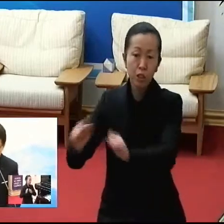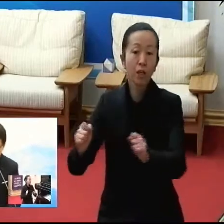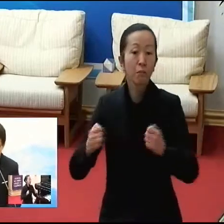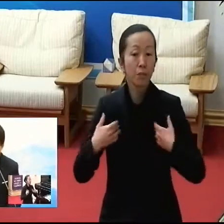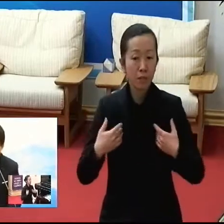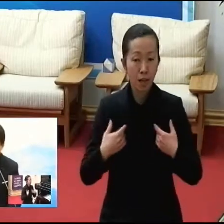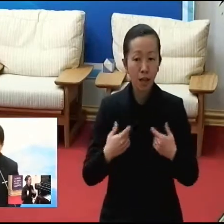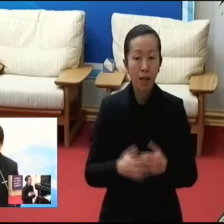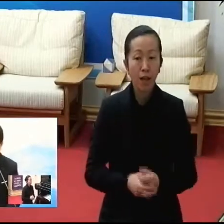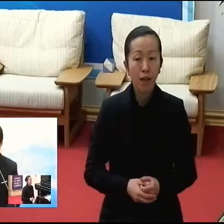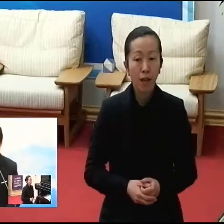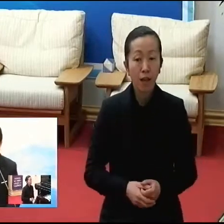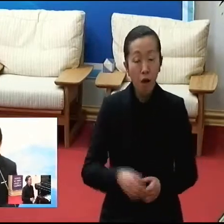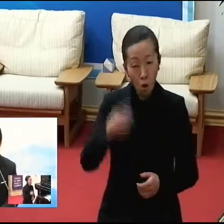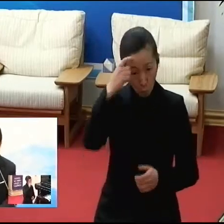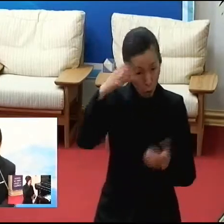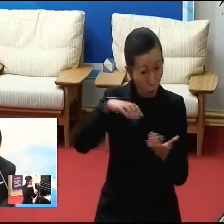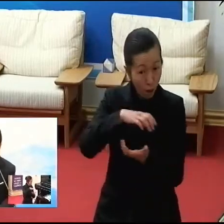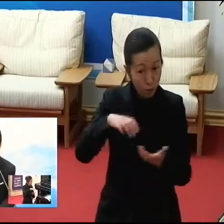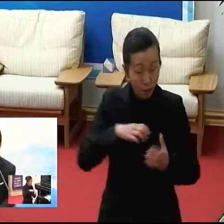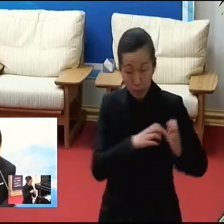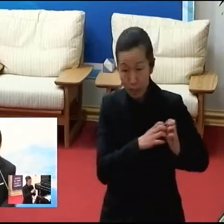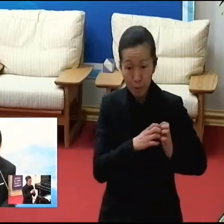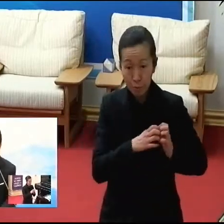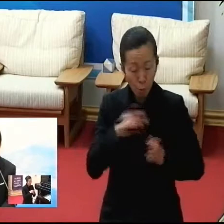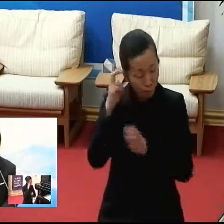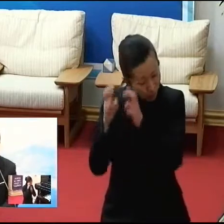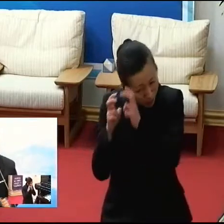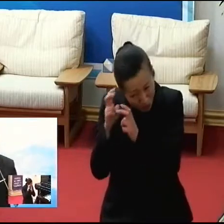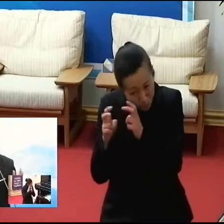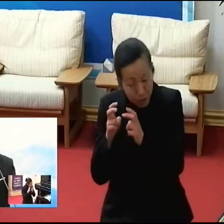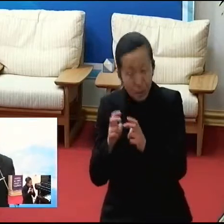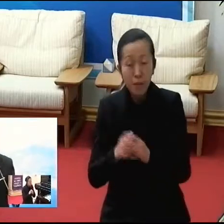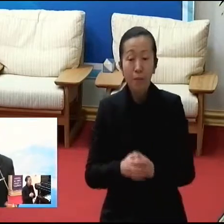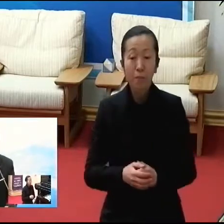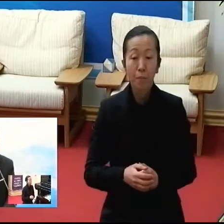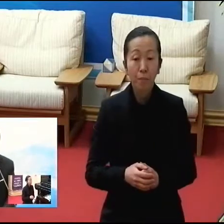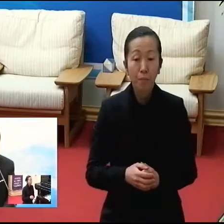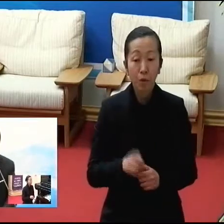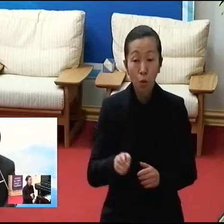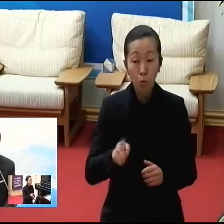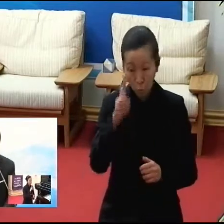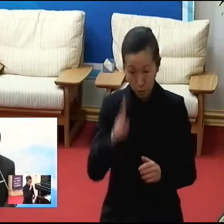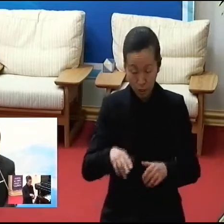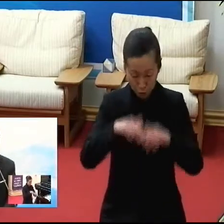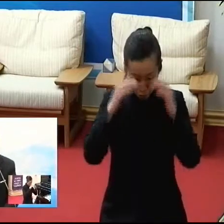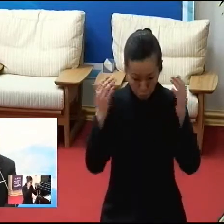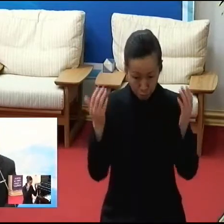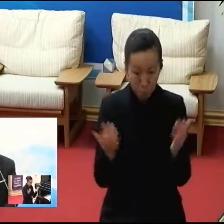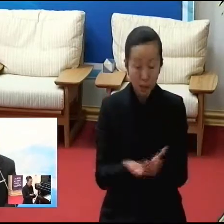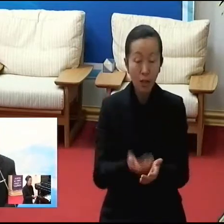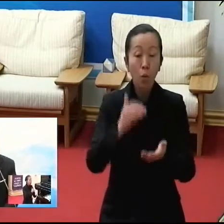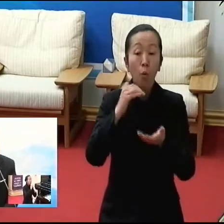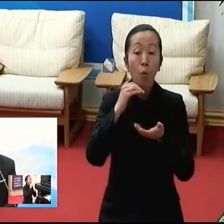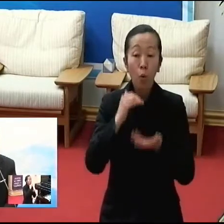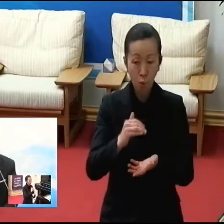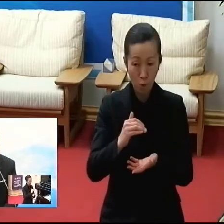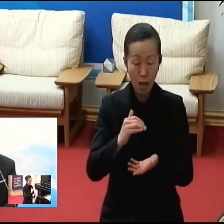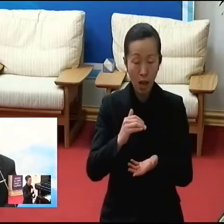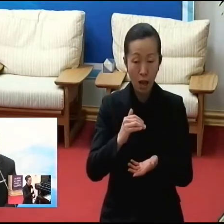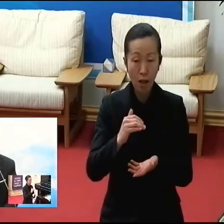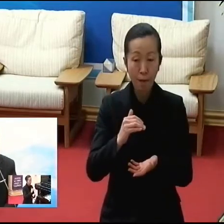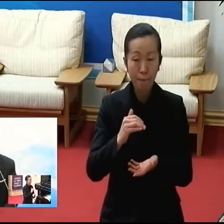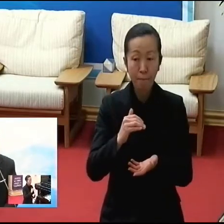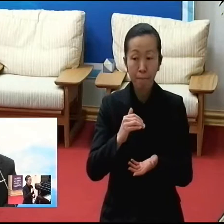염려하고 갈등하고 고민하고 思い煩い、葛藤、悩み、 이 모든 것들이 そのような全てのことが 하나님의